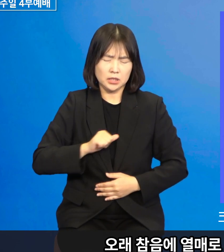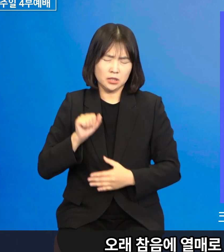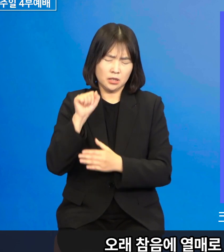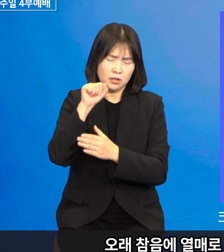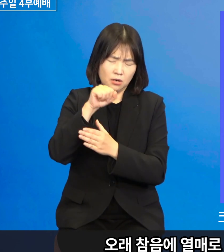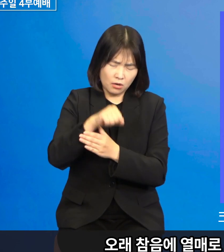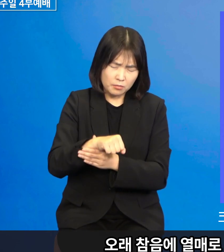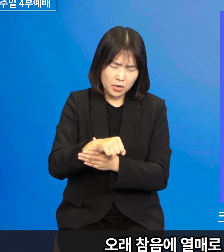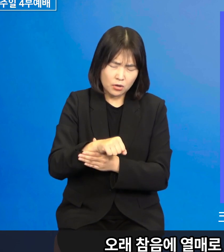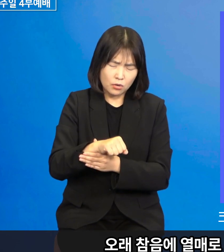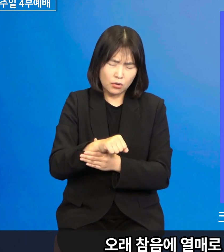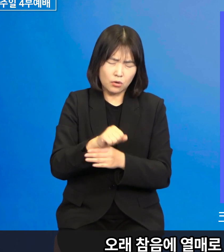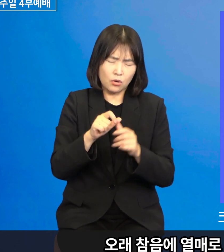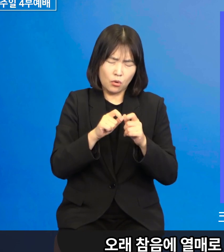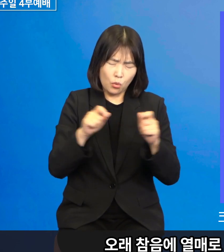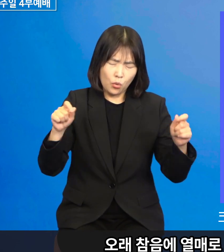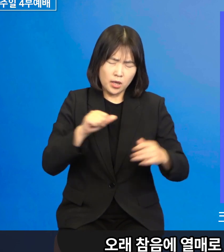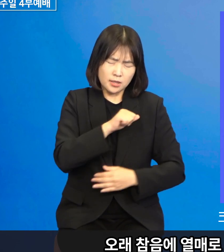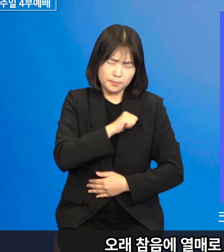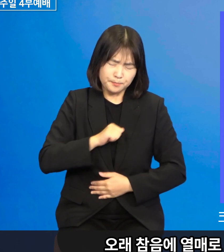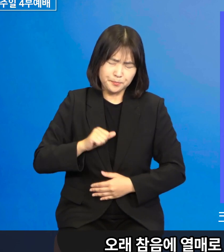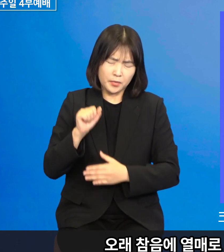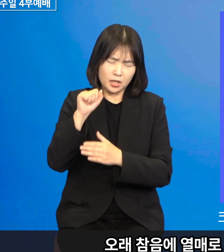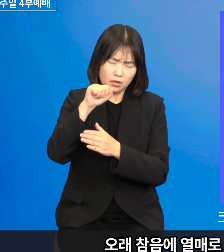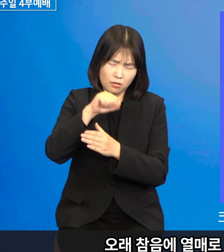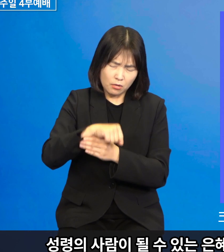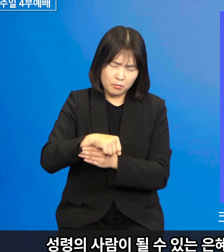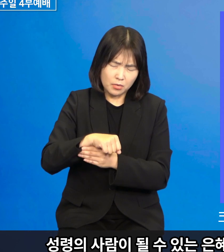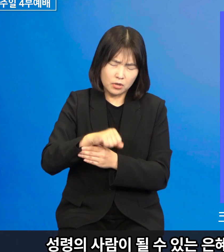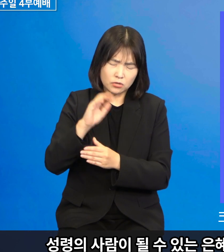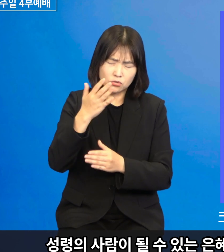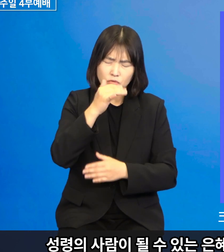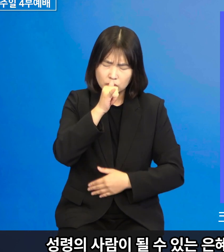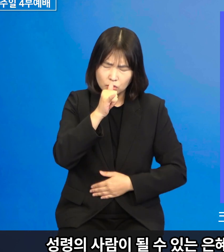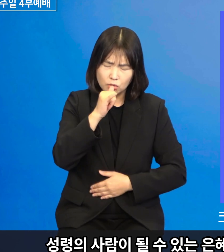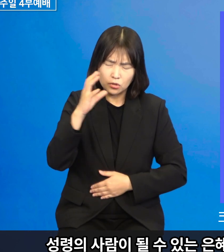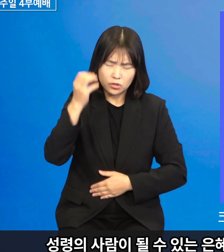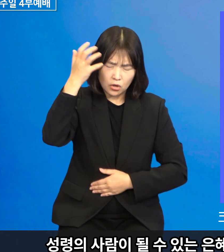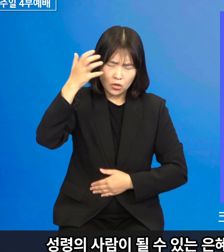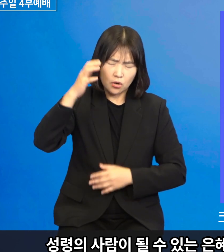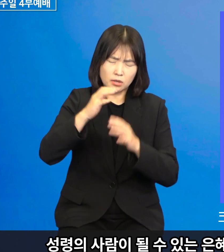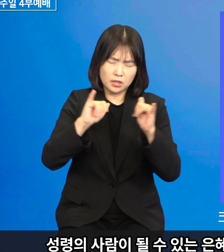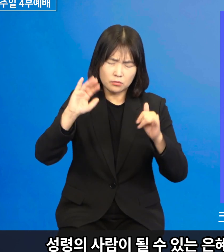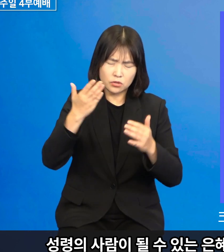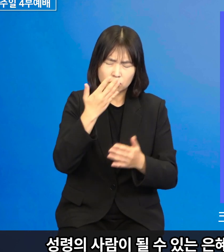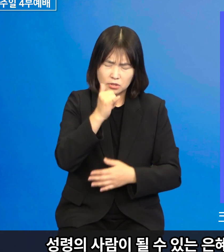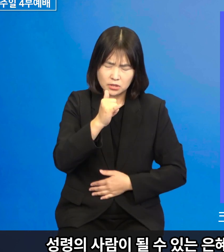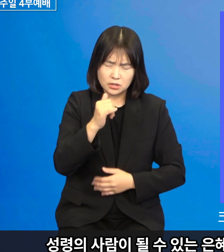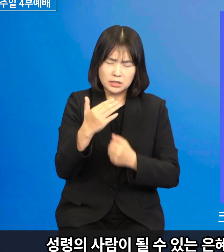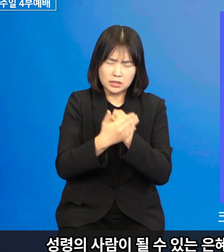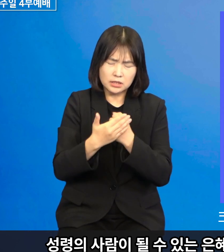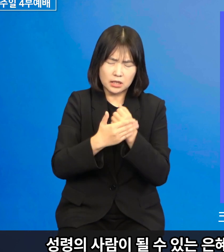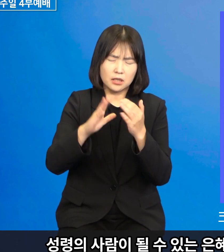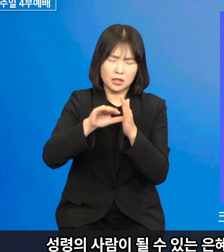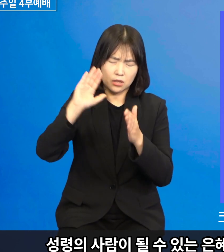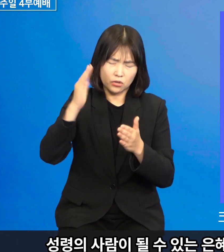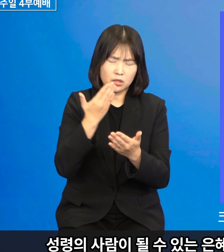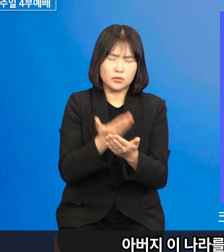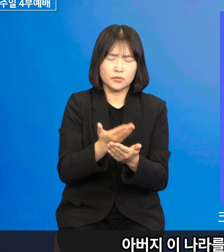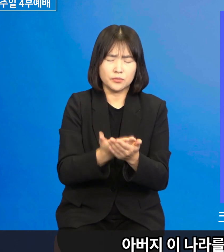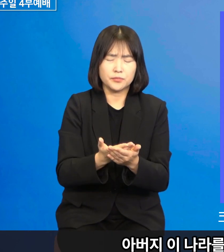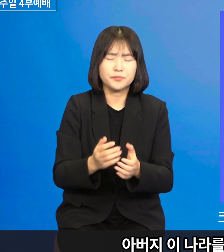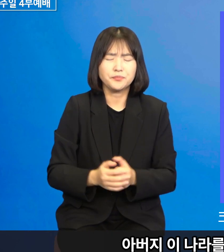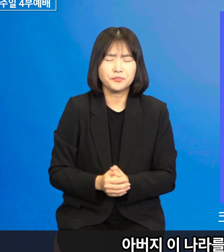열매로 오래 참음의 열매로 또한 맺혀질 수 있도록 성령의 사람이 될 수 있는 은혜의 시기가 되게 하여